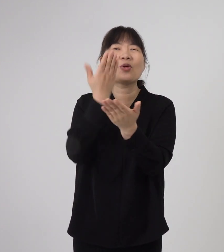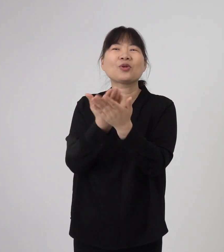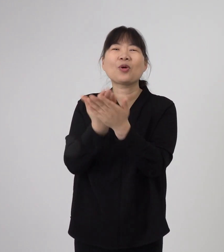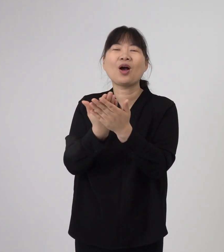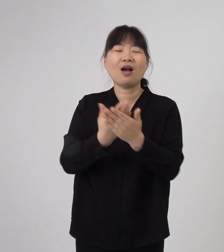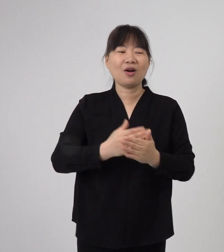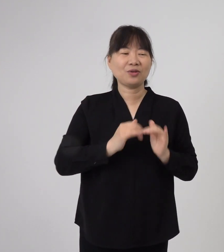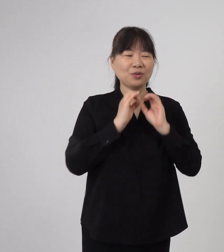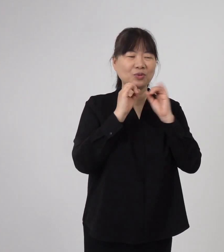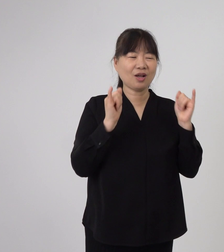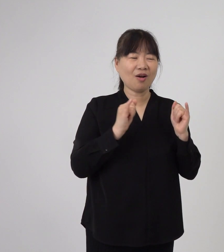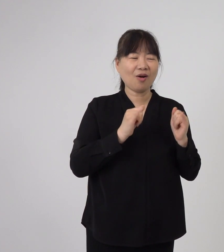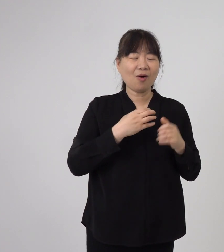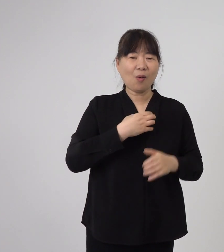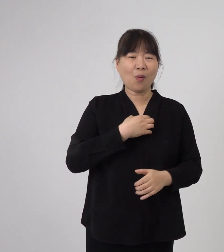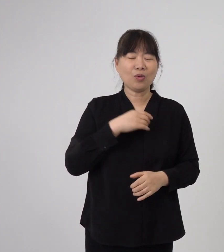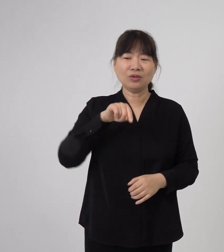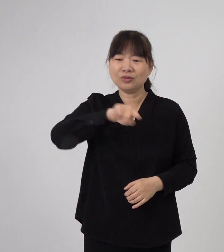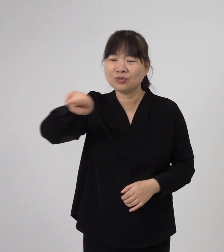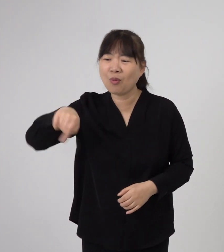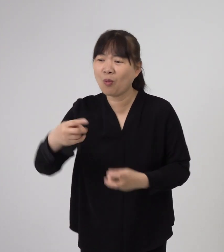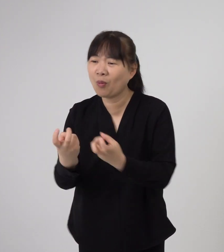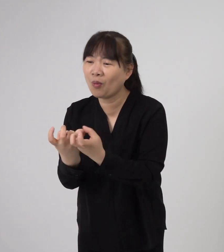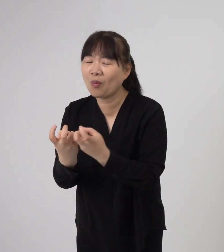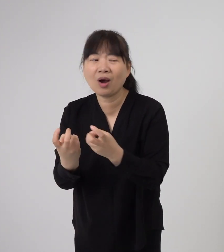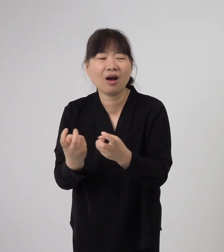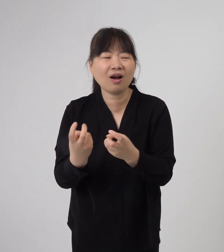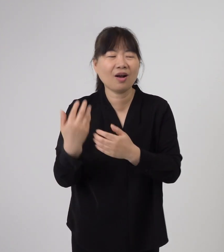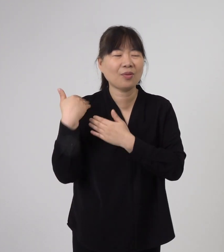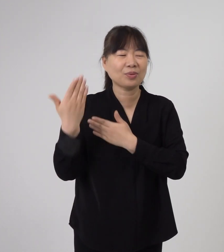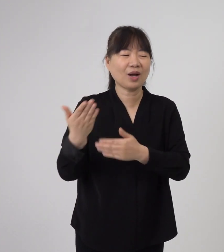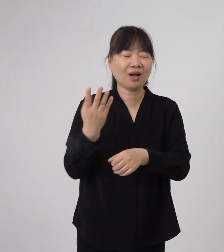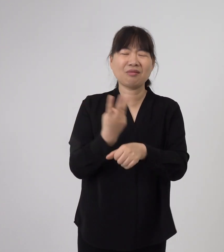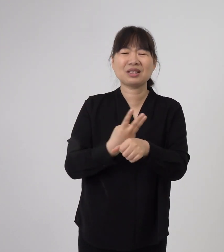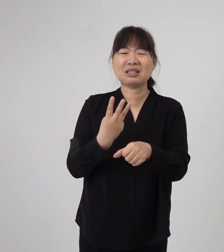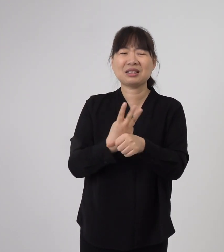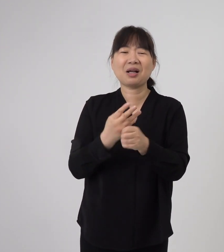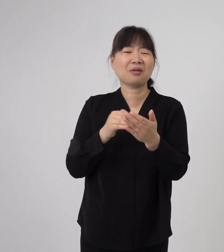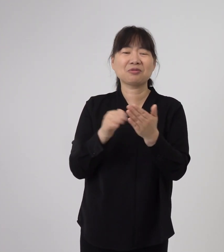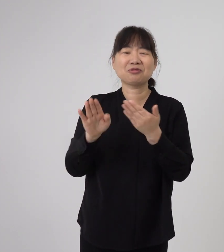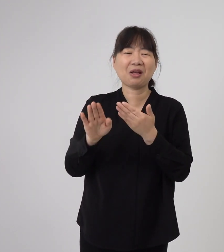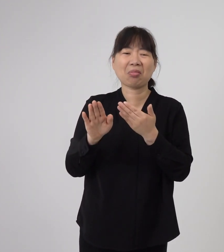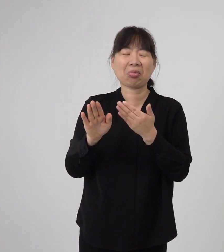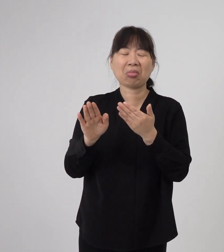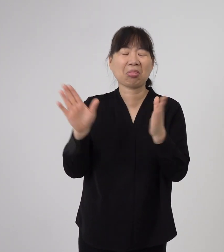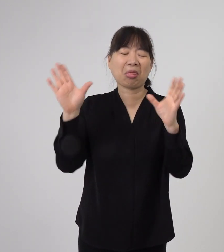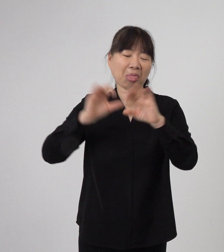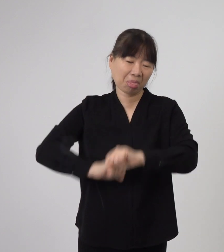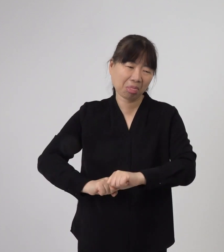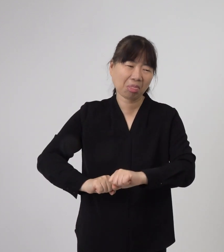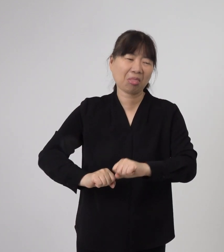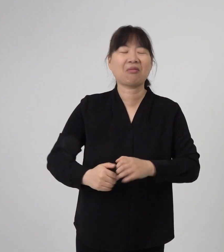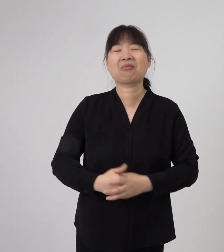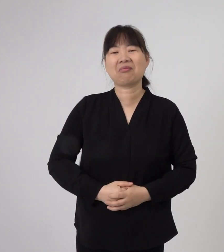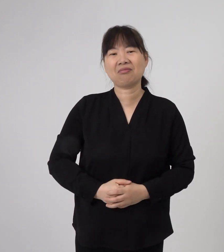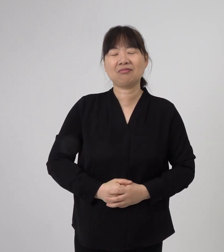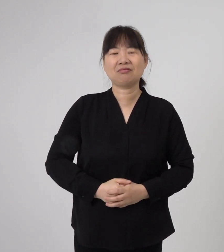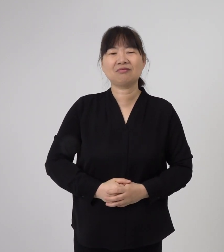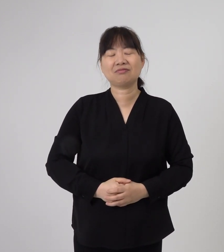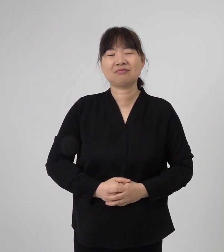겁이 나가지고 목사님 제대로 어떻게 할까요? 냅둬 3시간 못 간다. 예. 제가 알죠. 예?